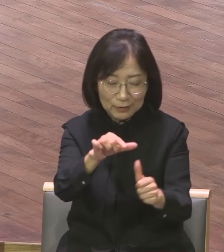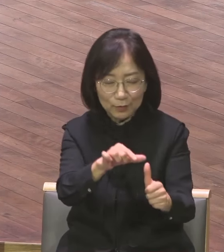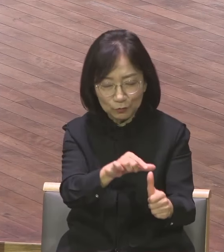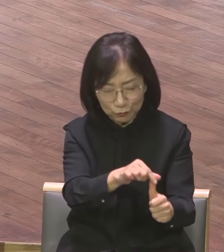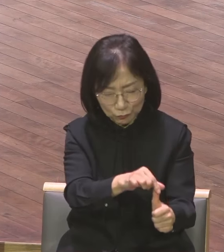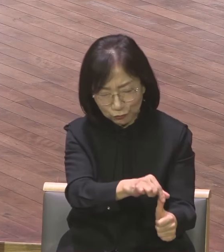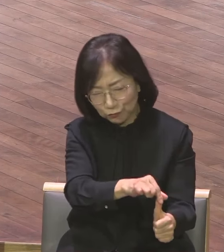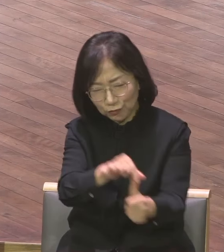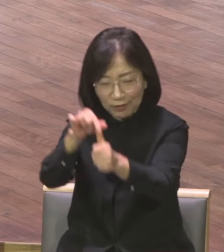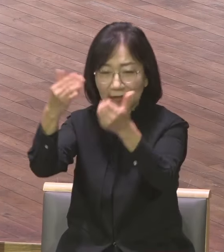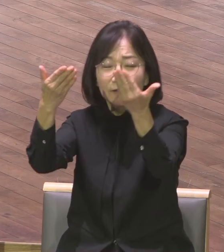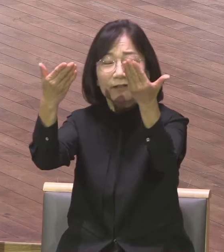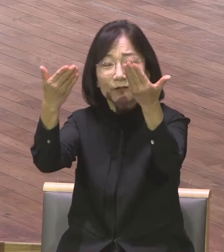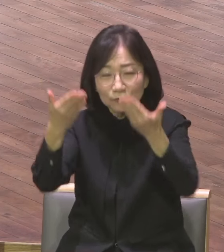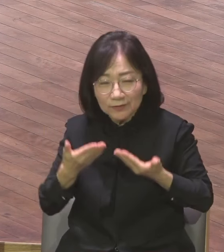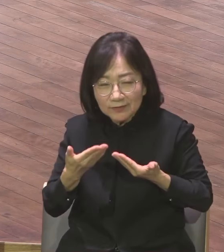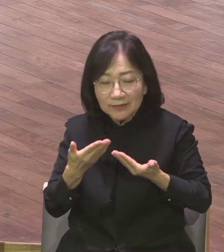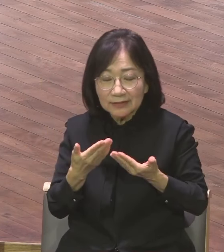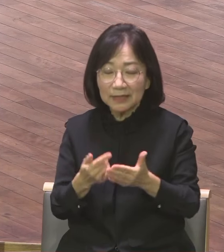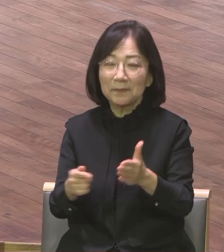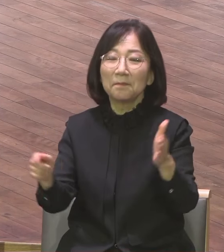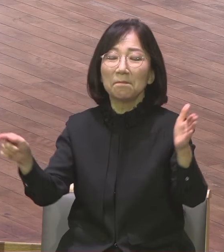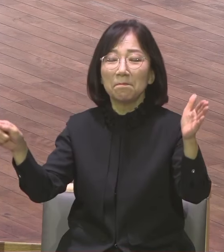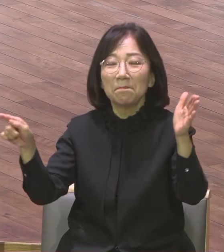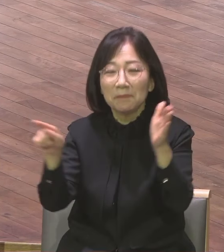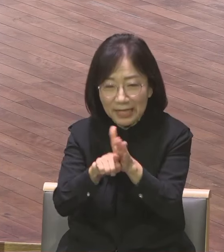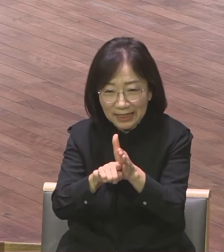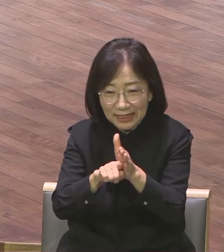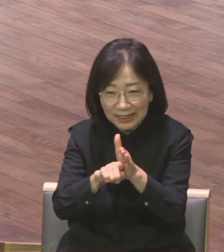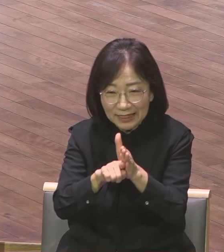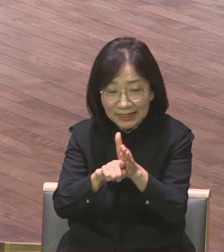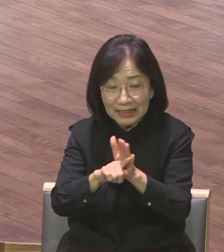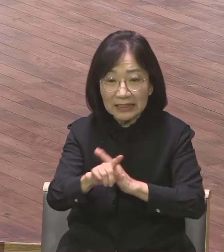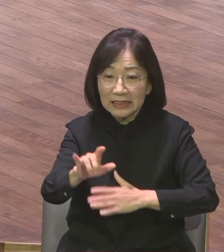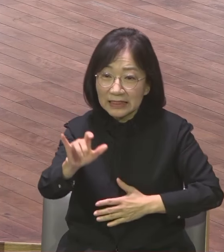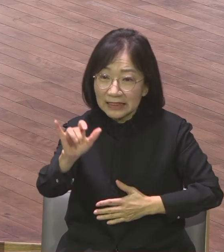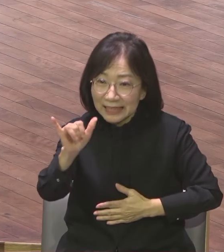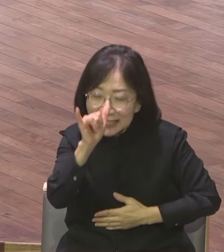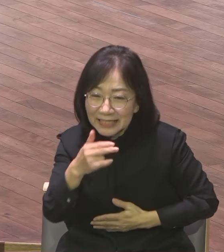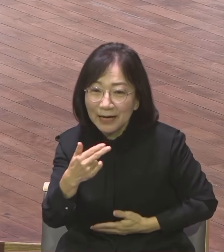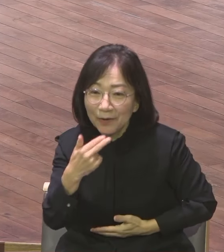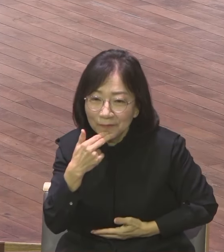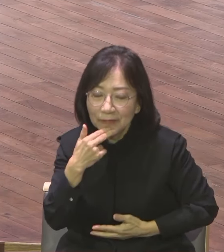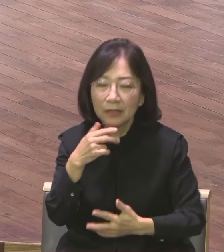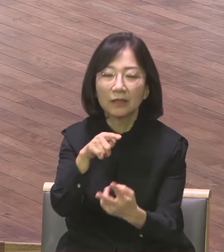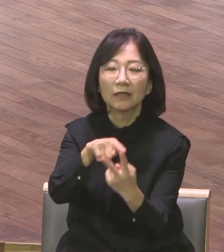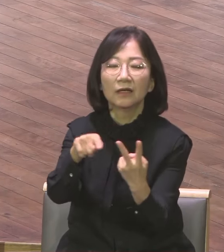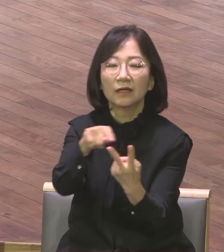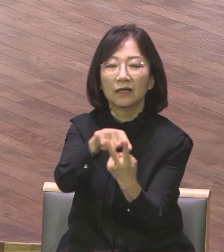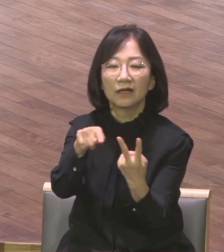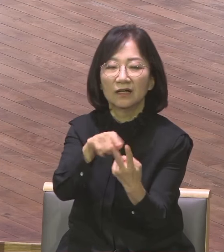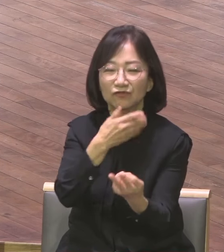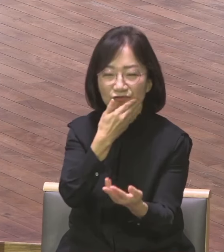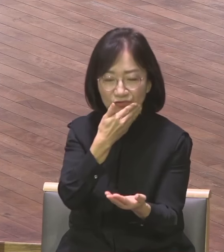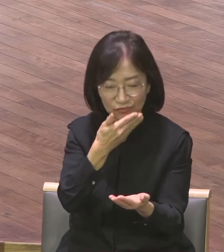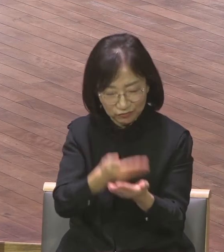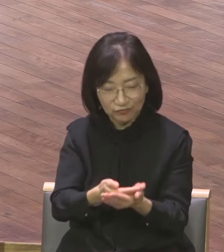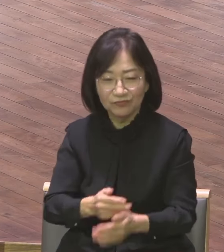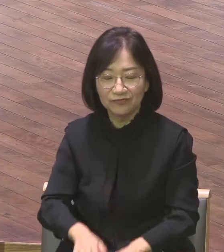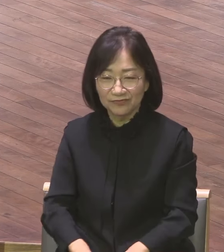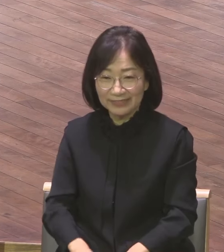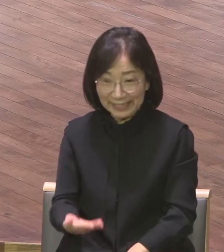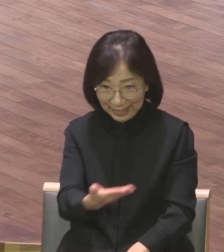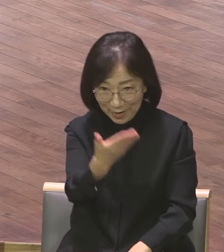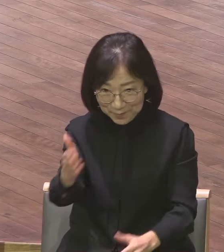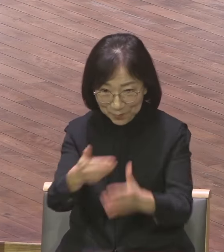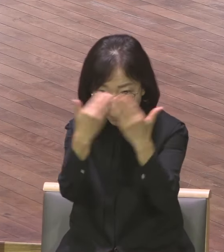구원해 주셨다는 사실을 믿느냐 안 믿느냐 이게 핵심이라는 겁니다. 우리 영까지